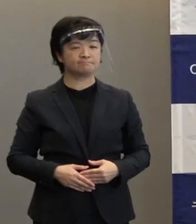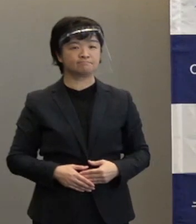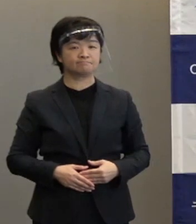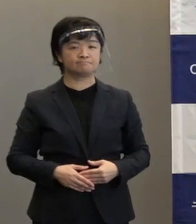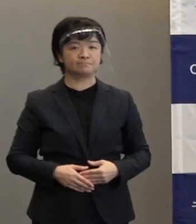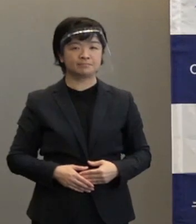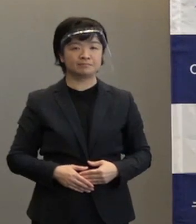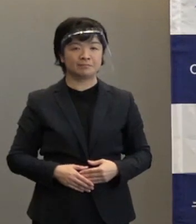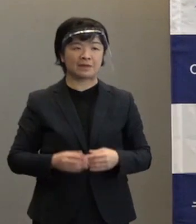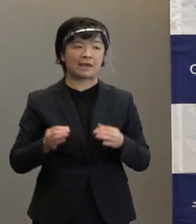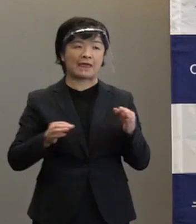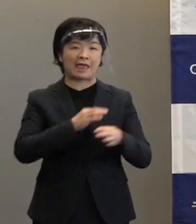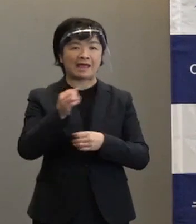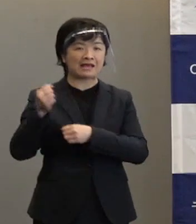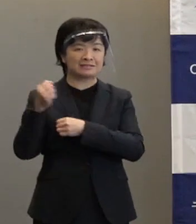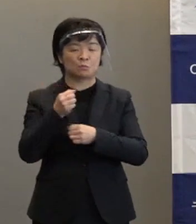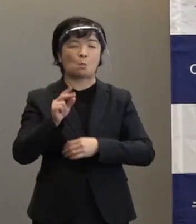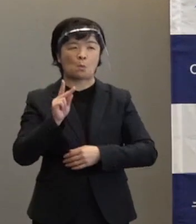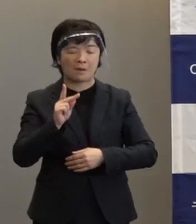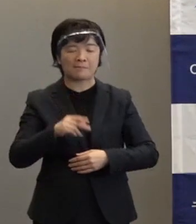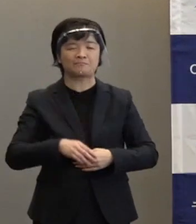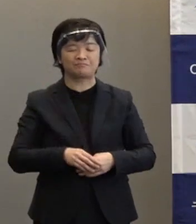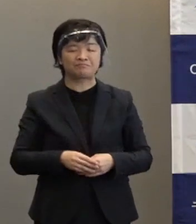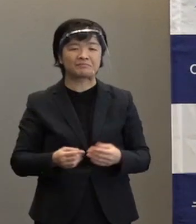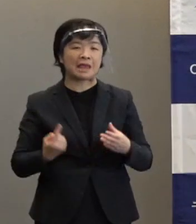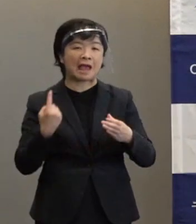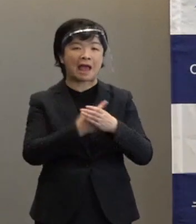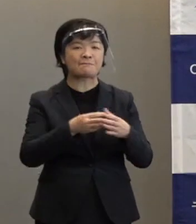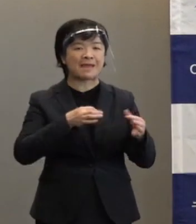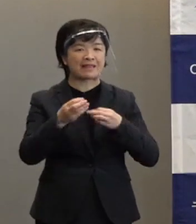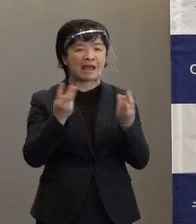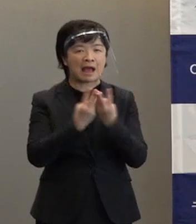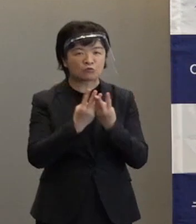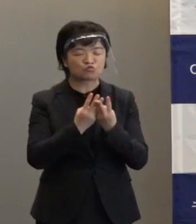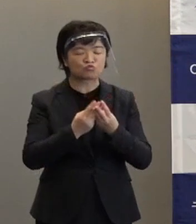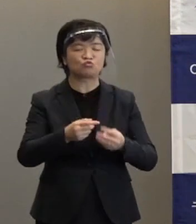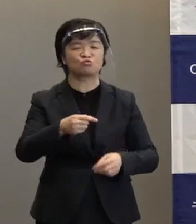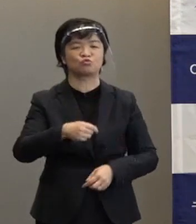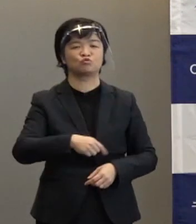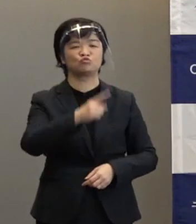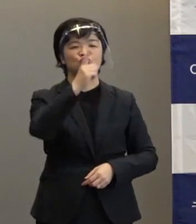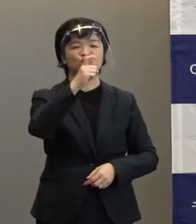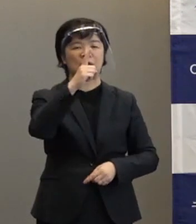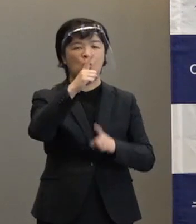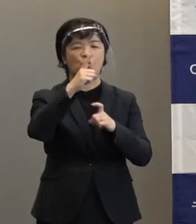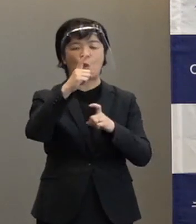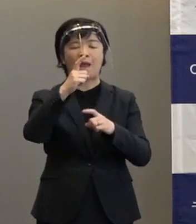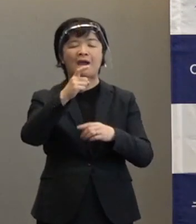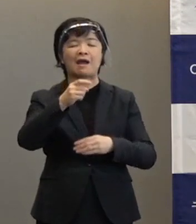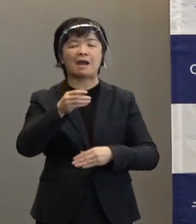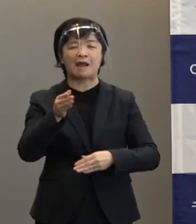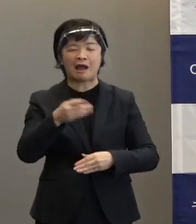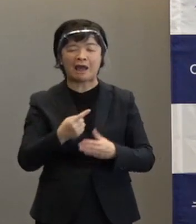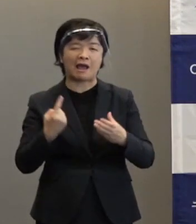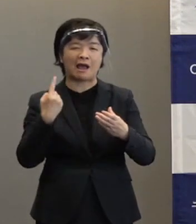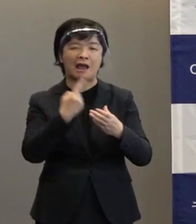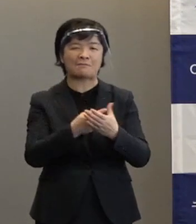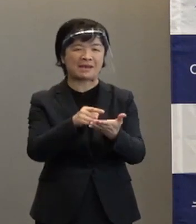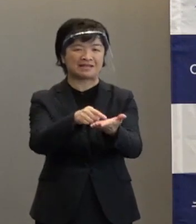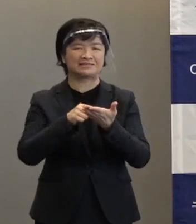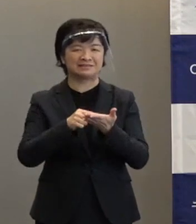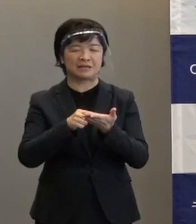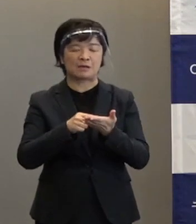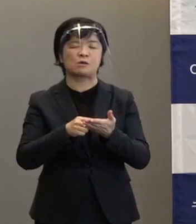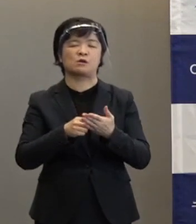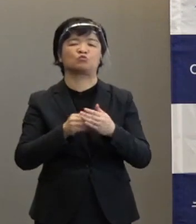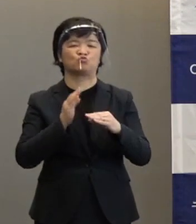経営審査でございます。加盟店の数なんですが、今月の10日から加盟申請を受け付けておりまして、毎